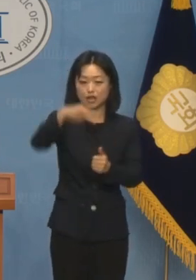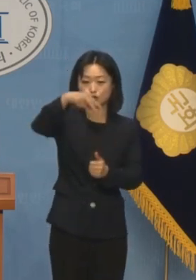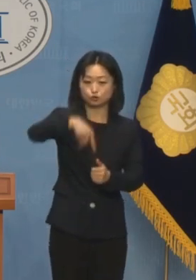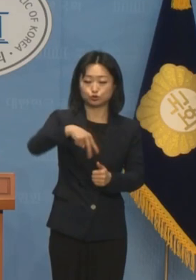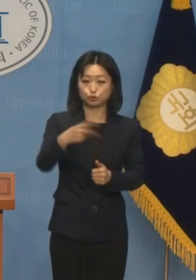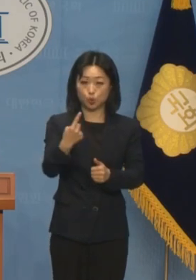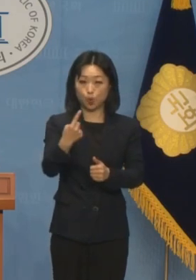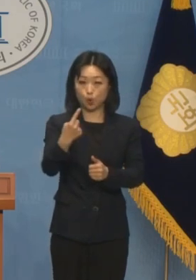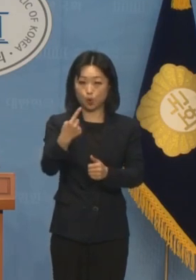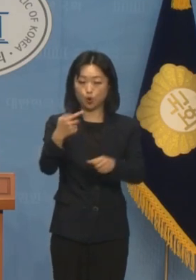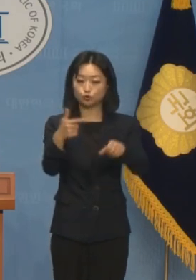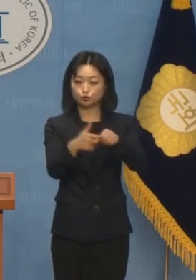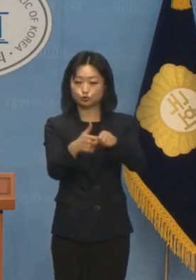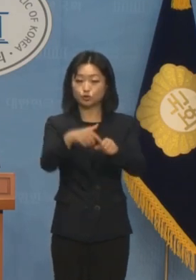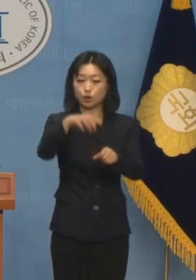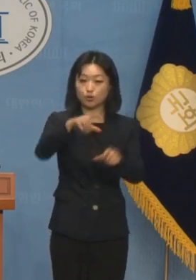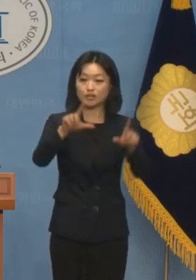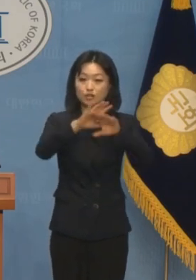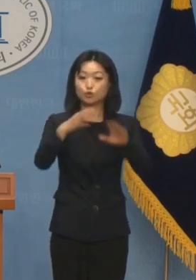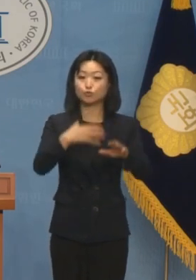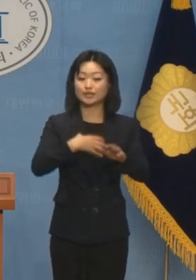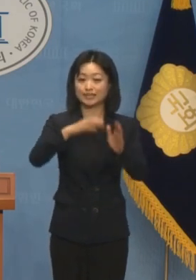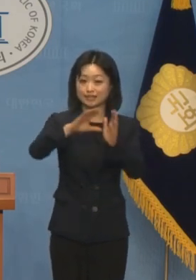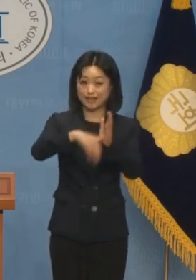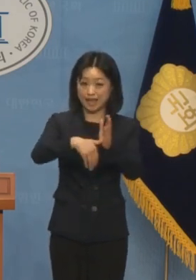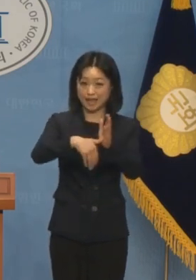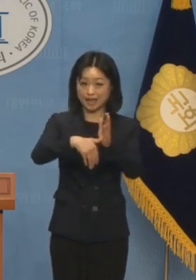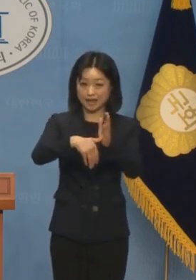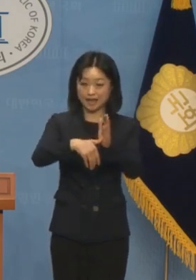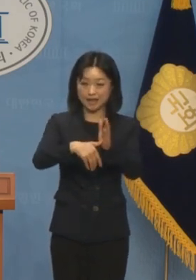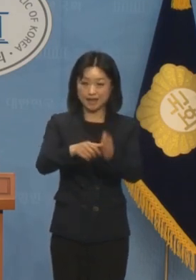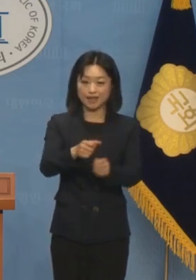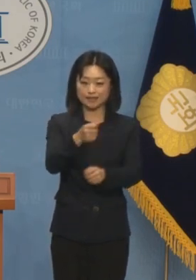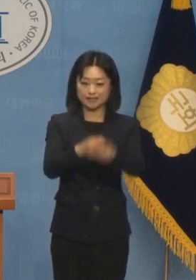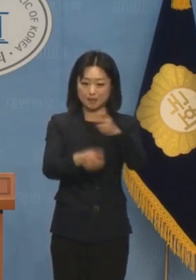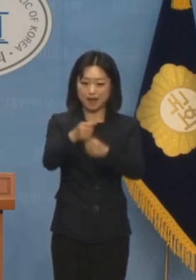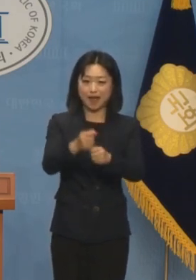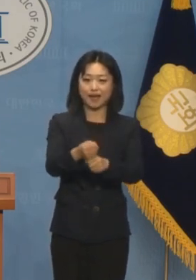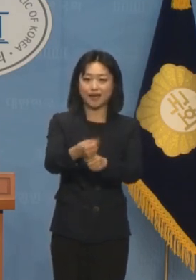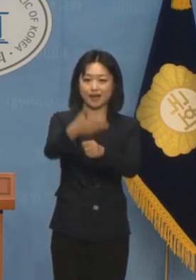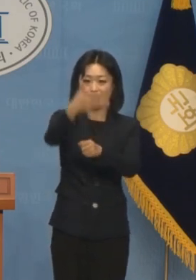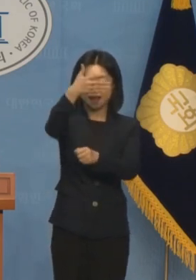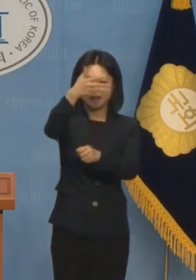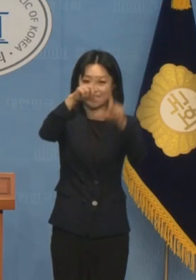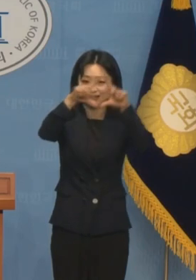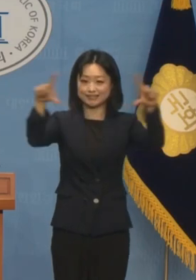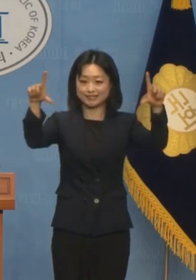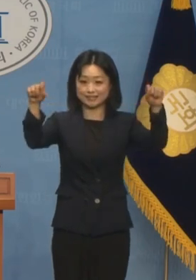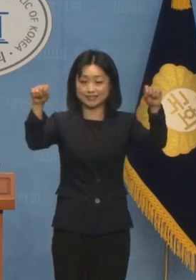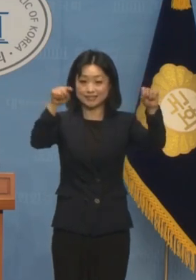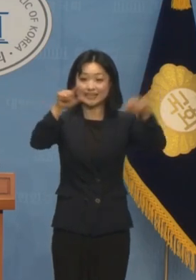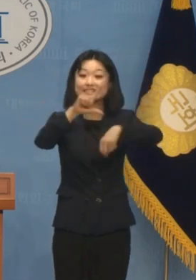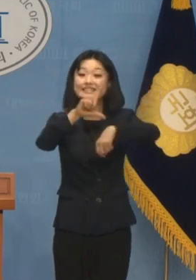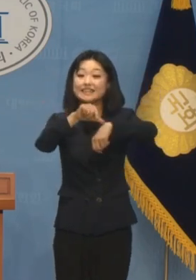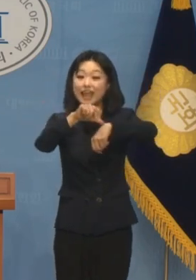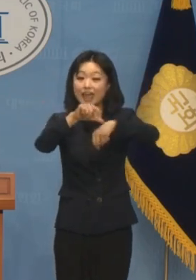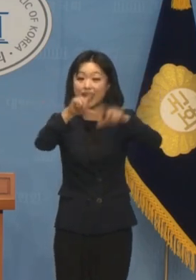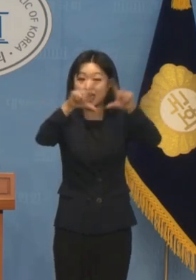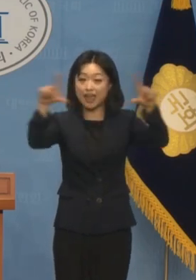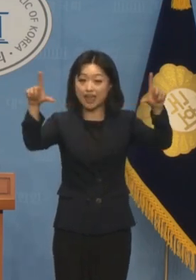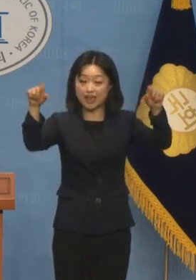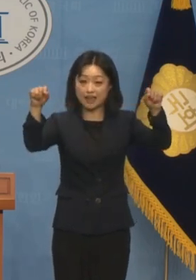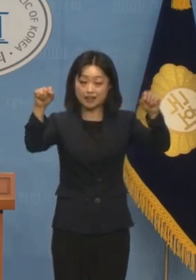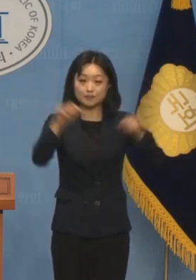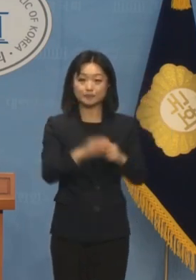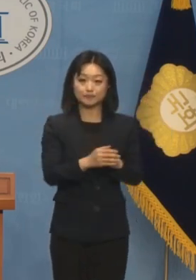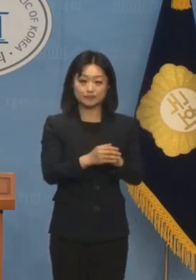수소충전소 인근에서 기후위기식의 제막식에 참석합니다. 기후위기 시기에는 지구 평균 기온이